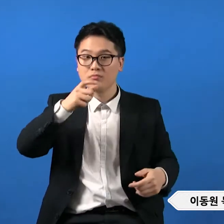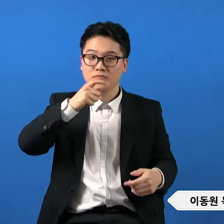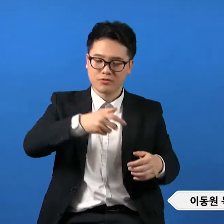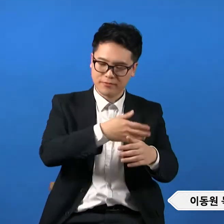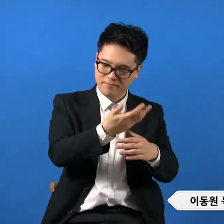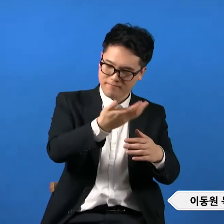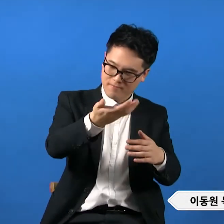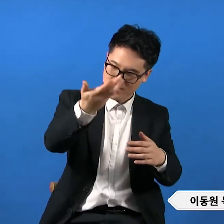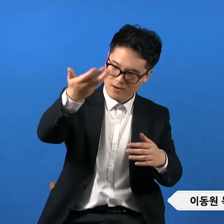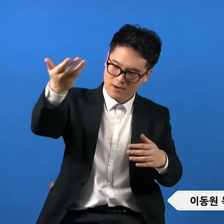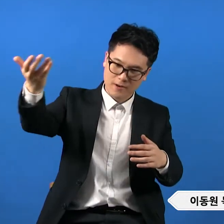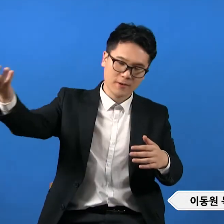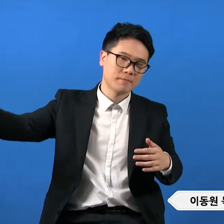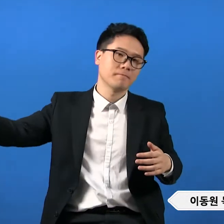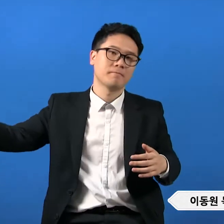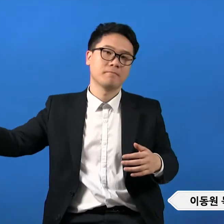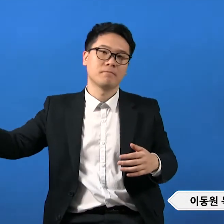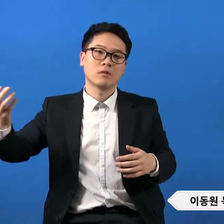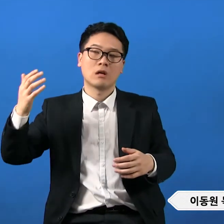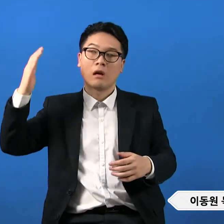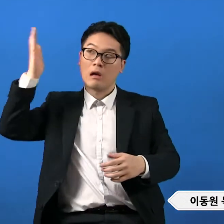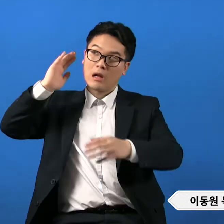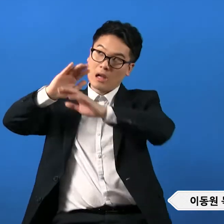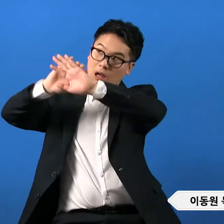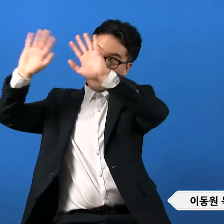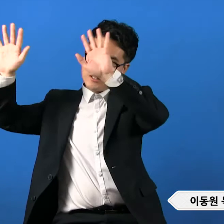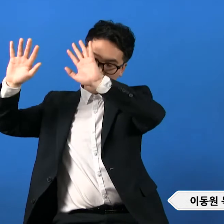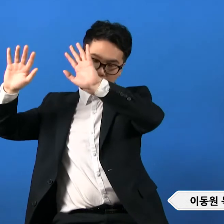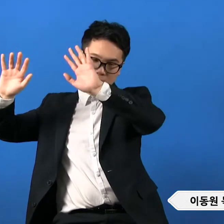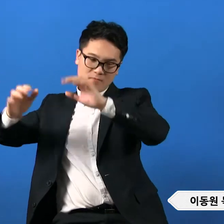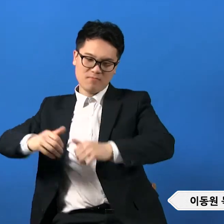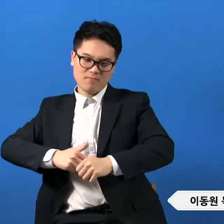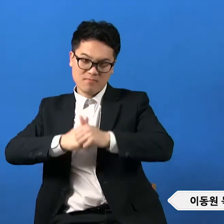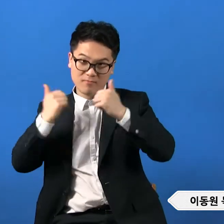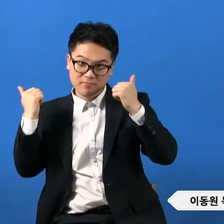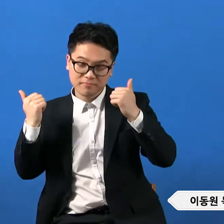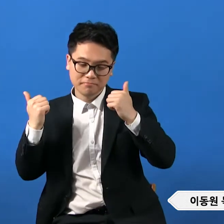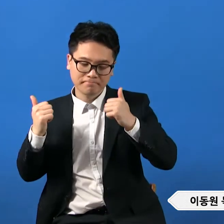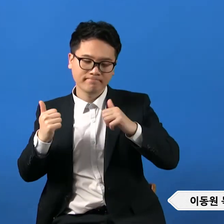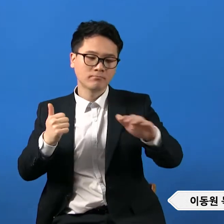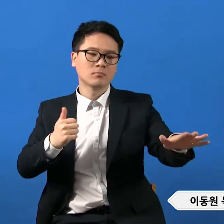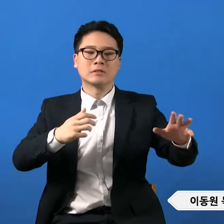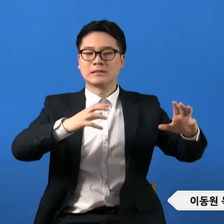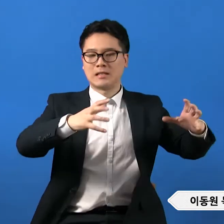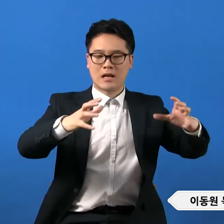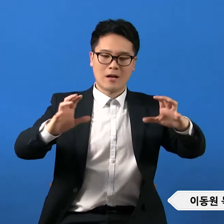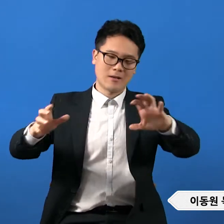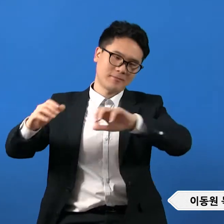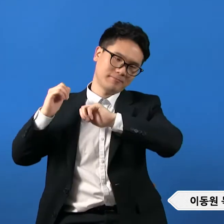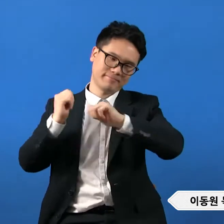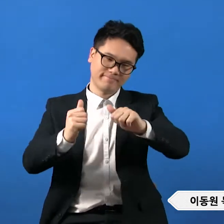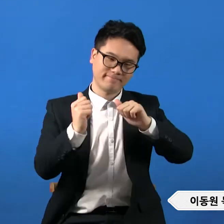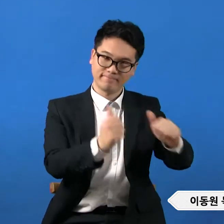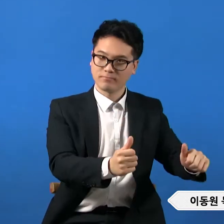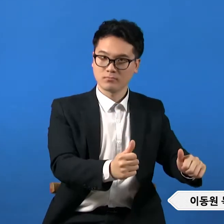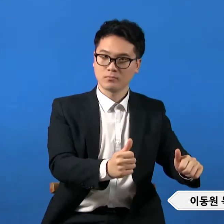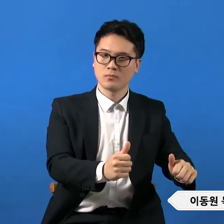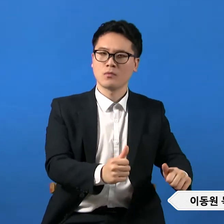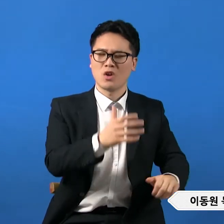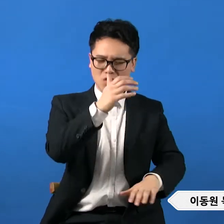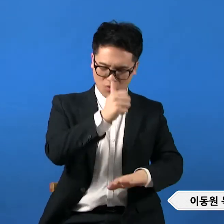있어요. 하늘의 진노가 제국들에게 임한 것입니다. 그리고 마침내 그 진노는